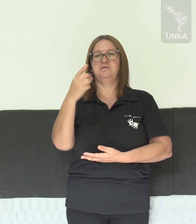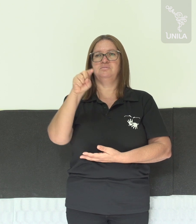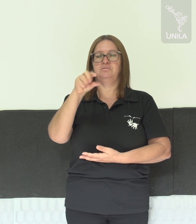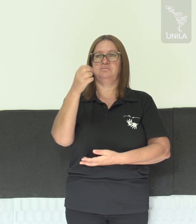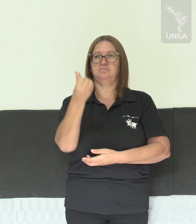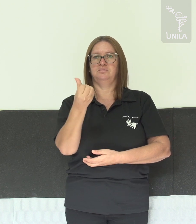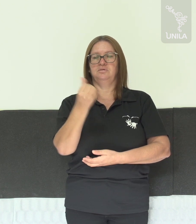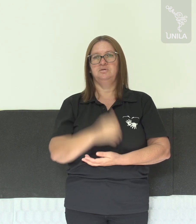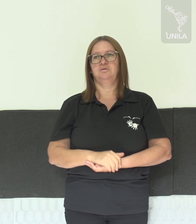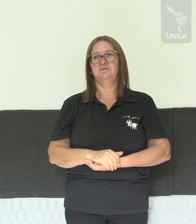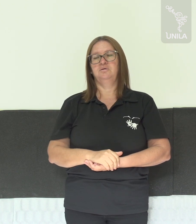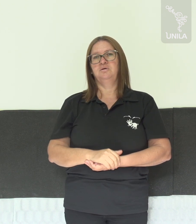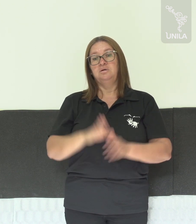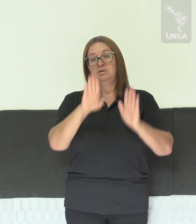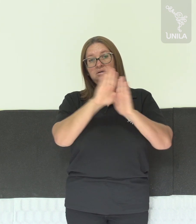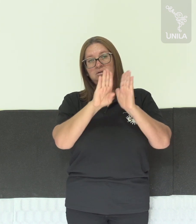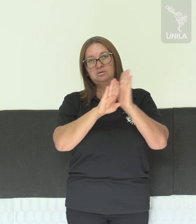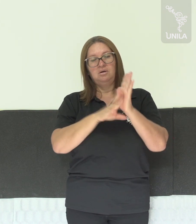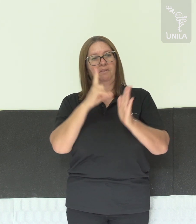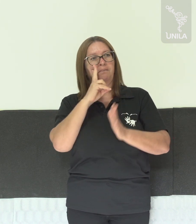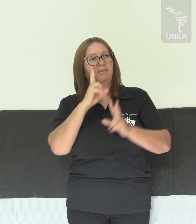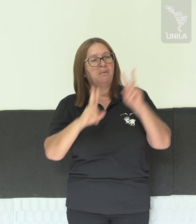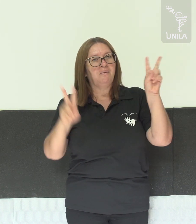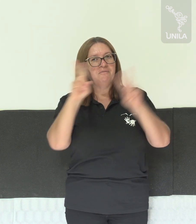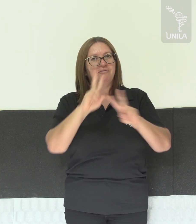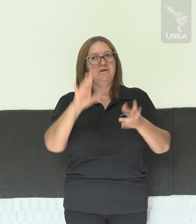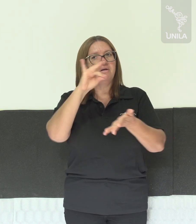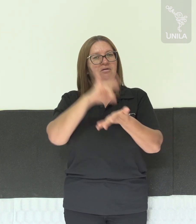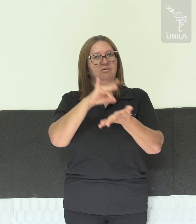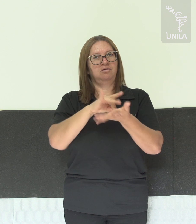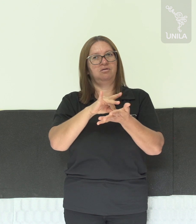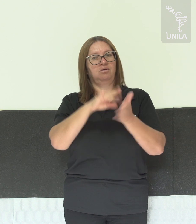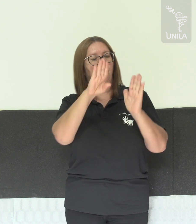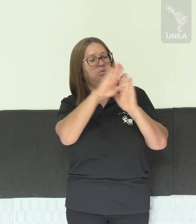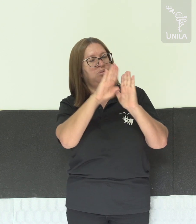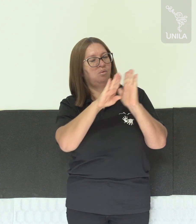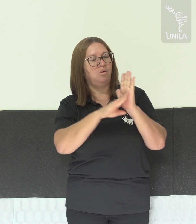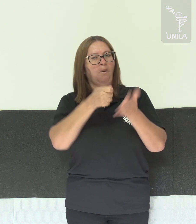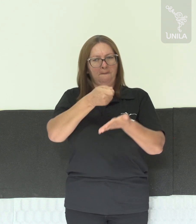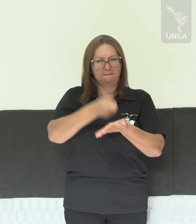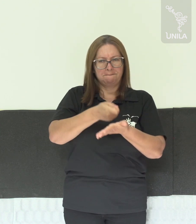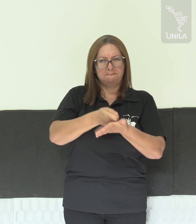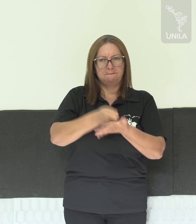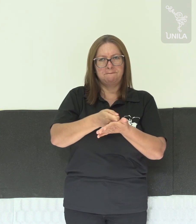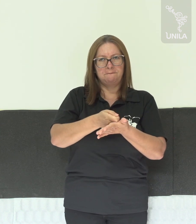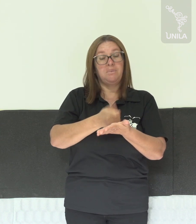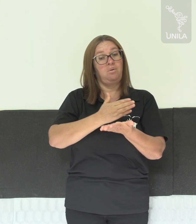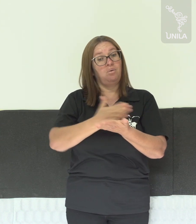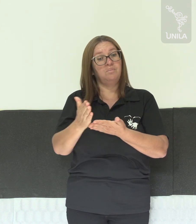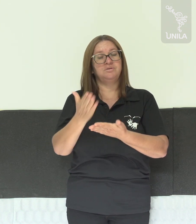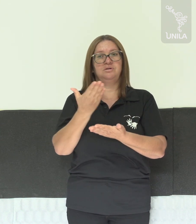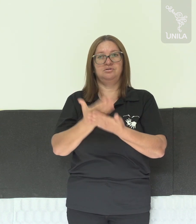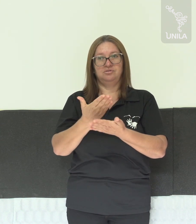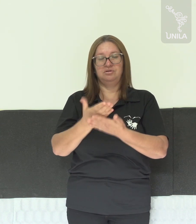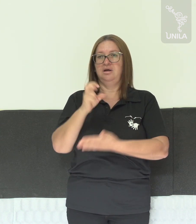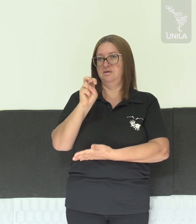7.3.6 Dos procedimentos para verificação e validação dos requisitos obrigatórios para ingresso